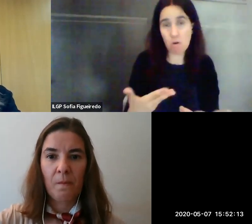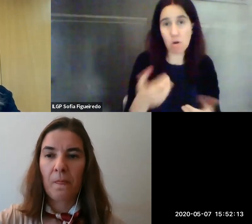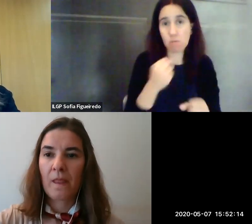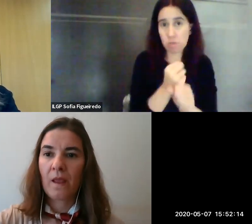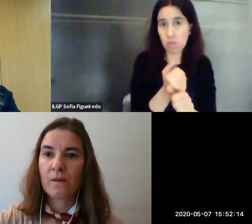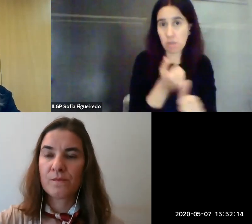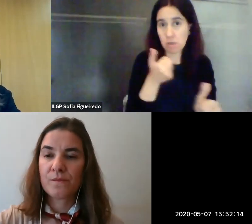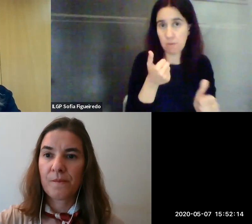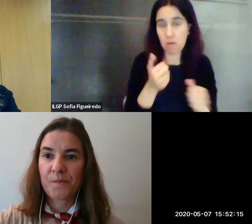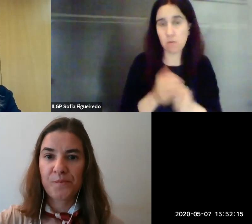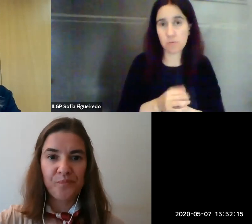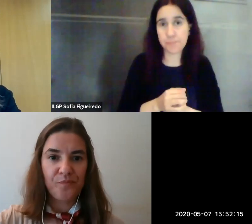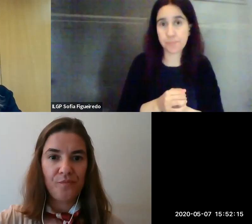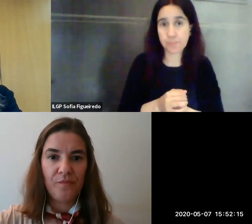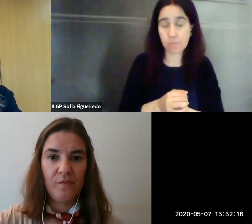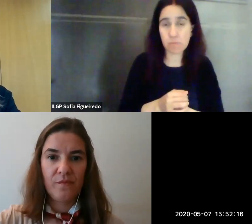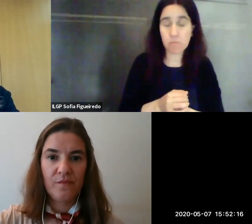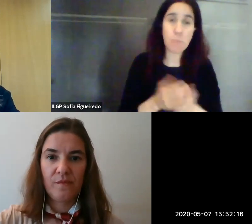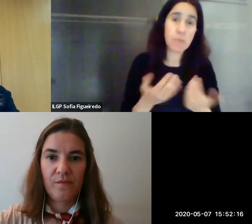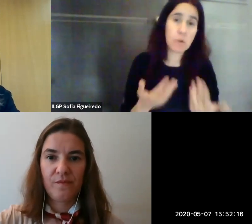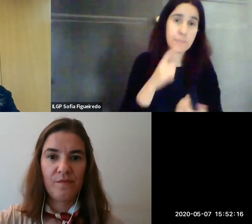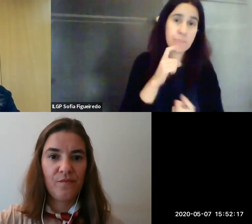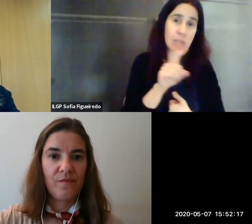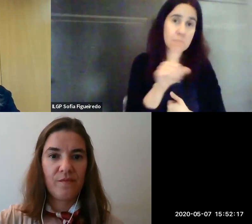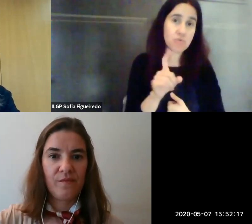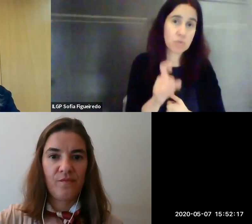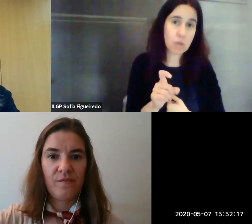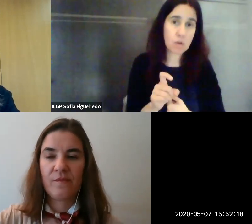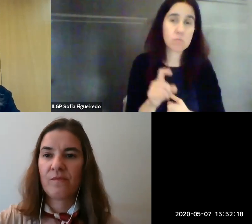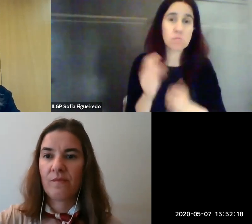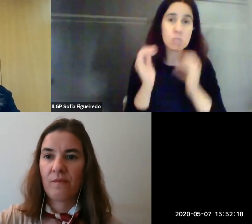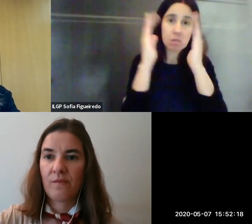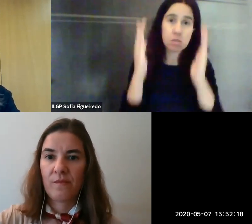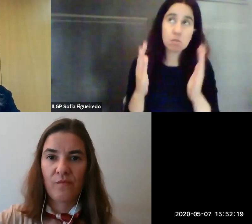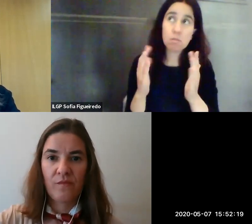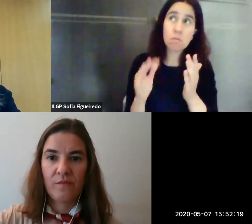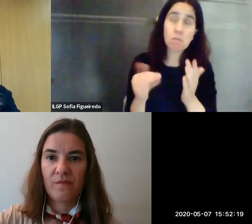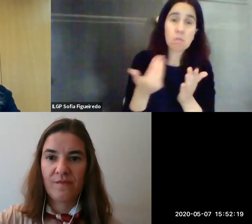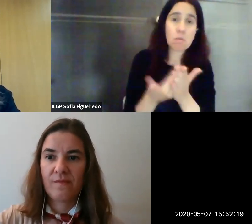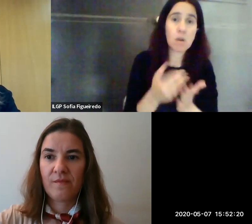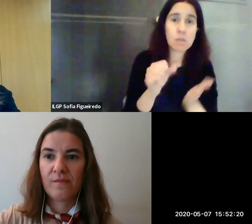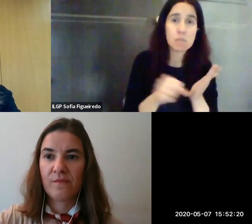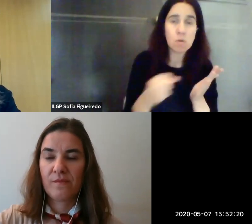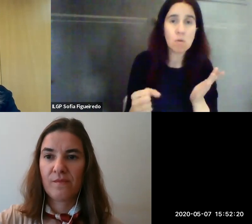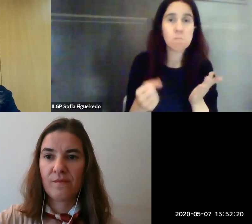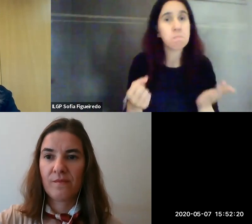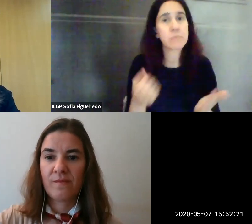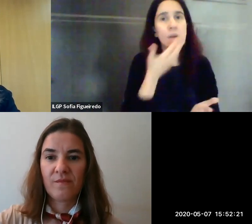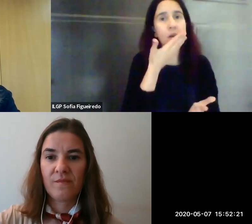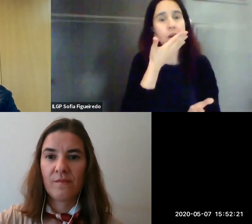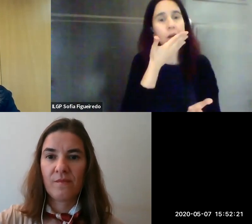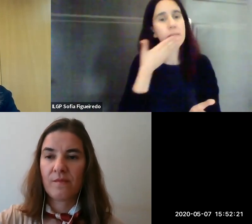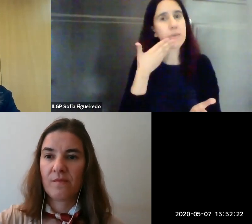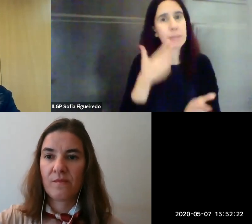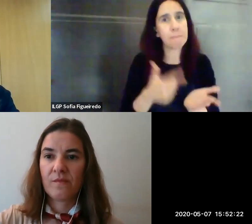teletrabalho. Agora, a questão de ser a organização ou não a proporcional, eu penso que as ferramentas necessárias